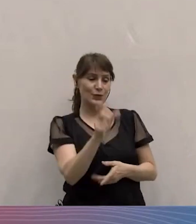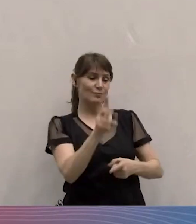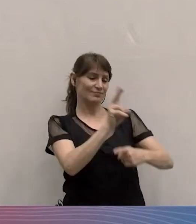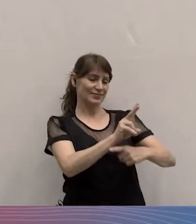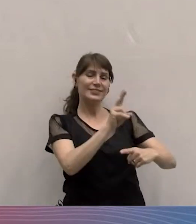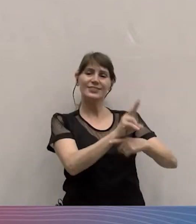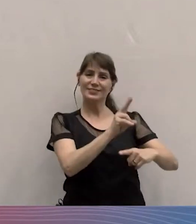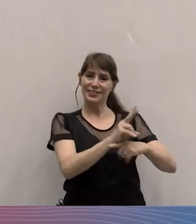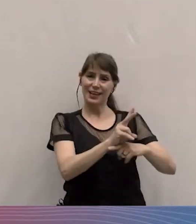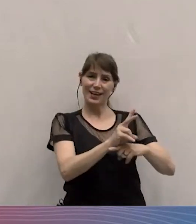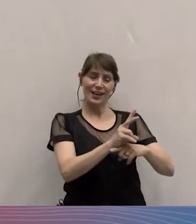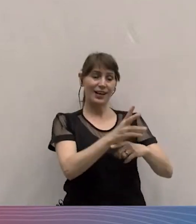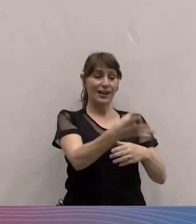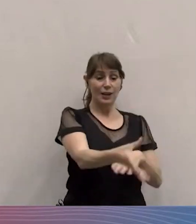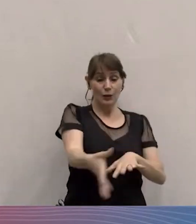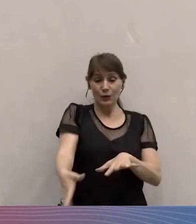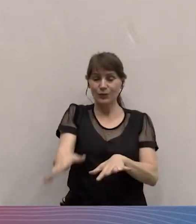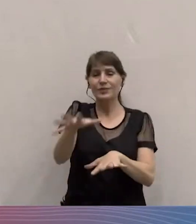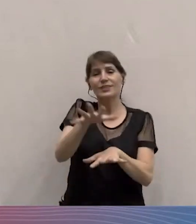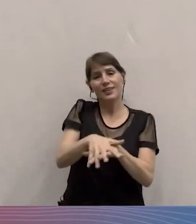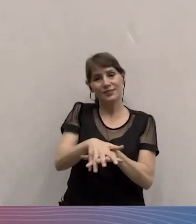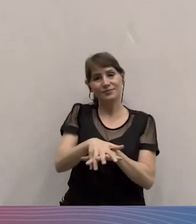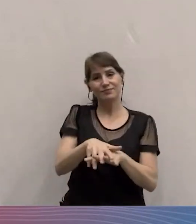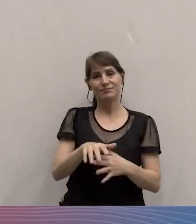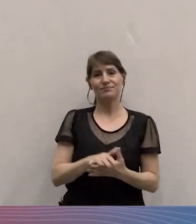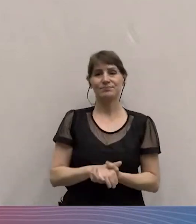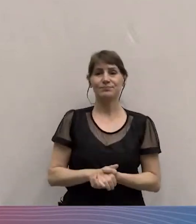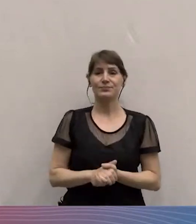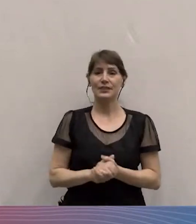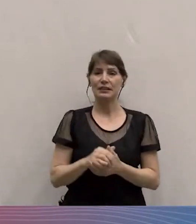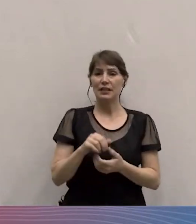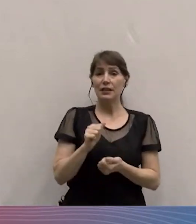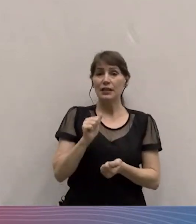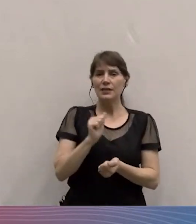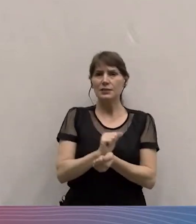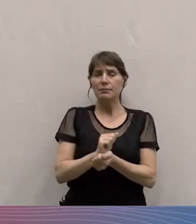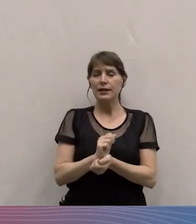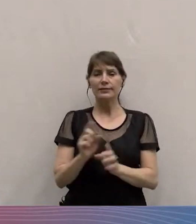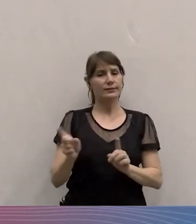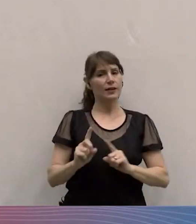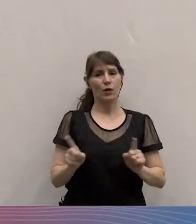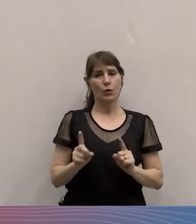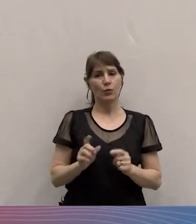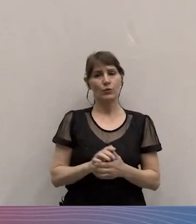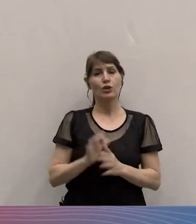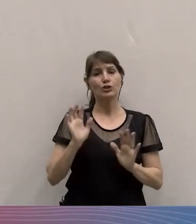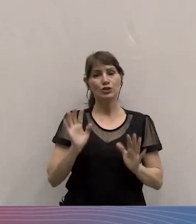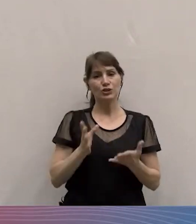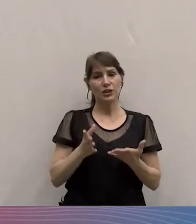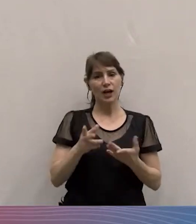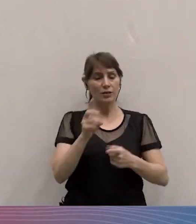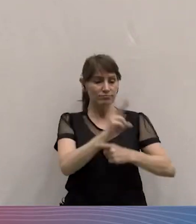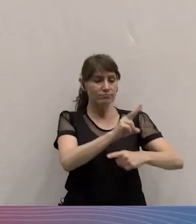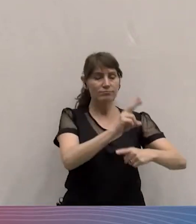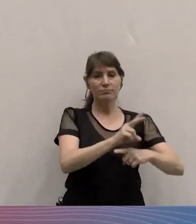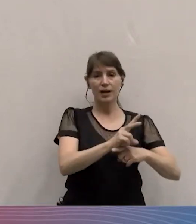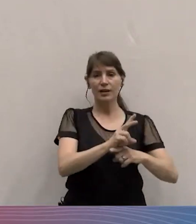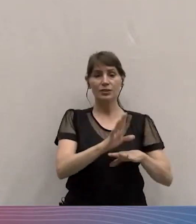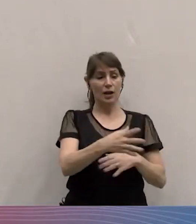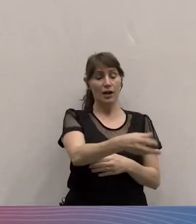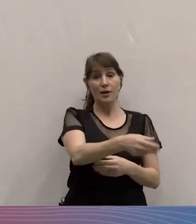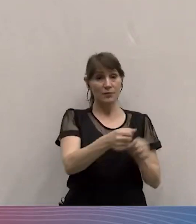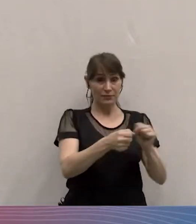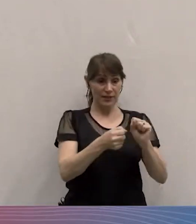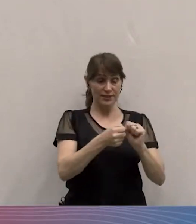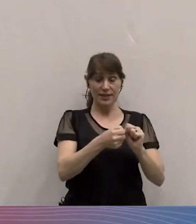poder colocar nos serviços, irmãos, e logo, irmão, não espera não, logo já coloca essas pessoas também para